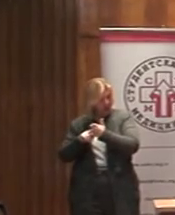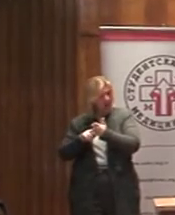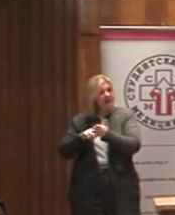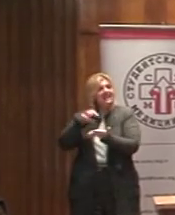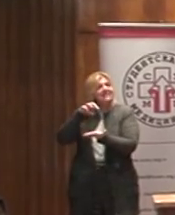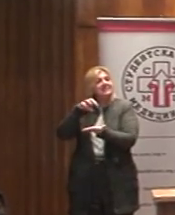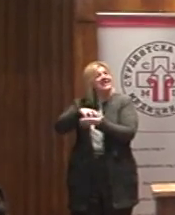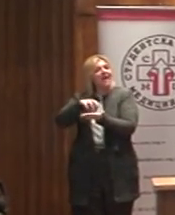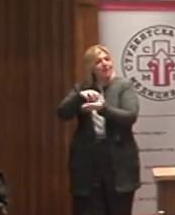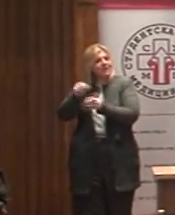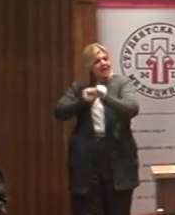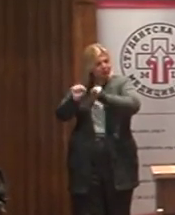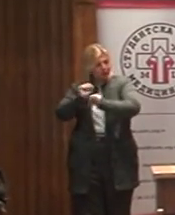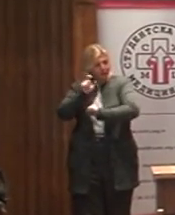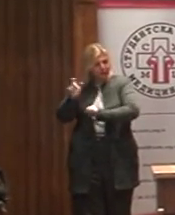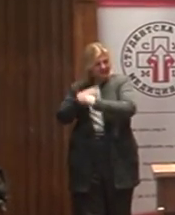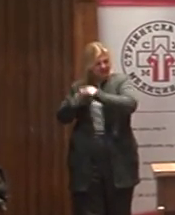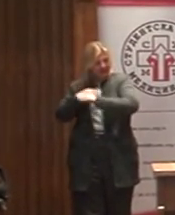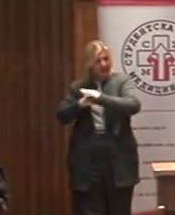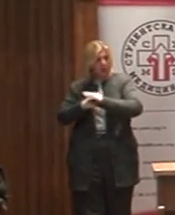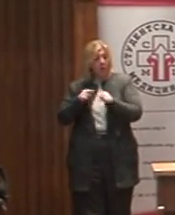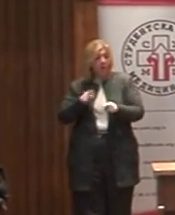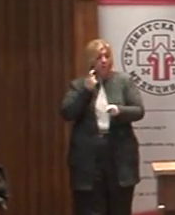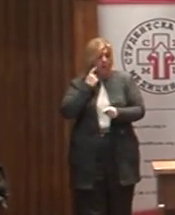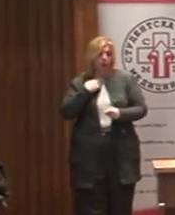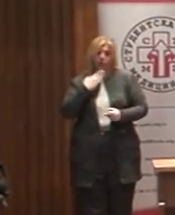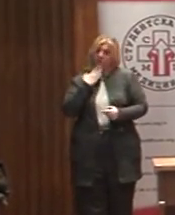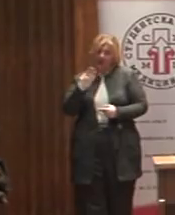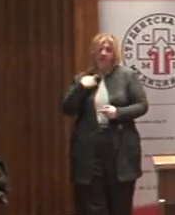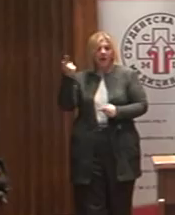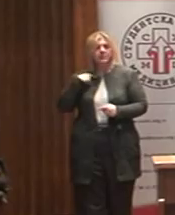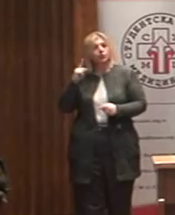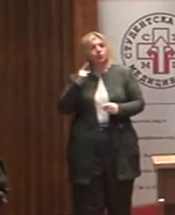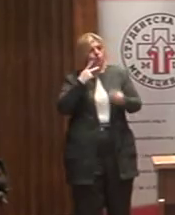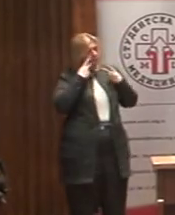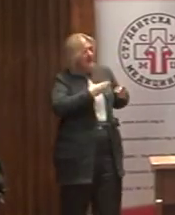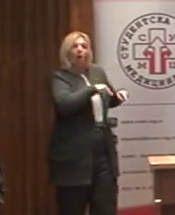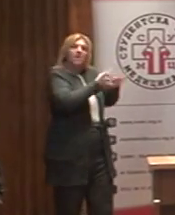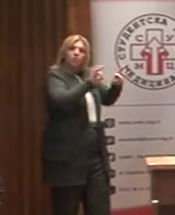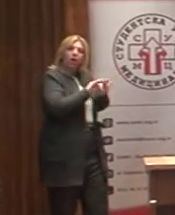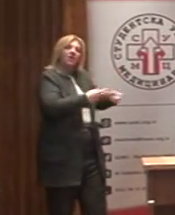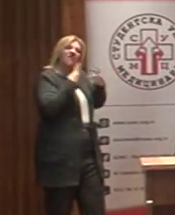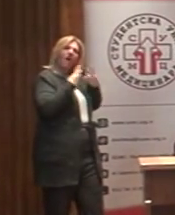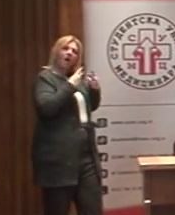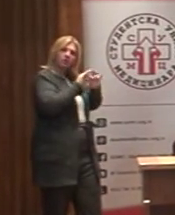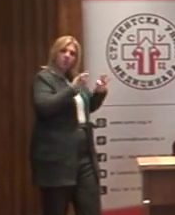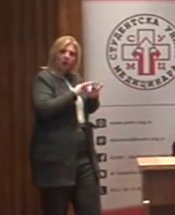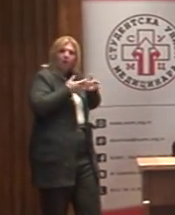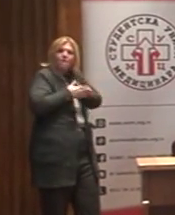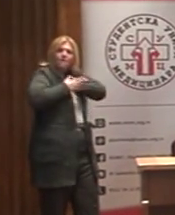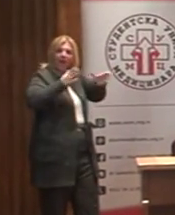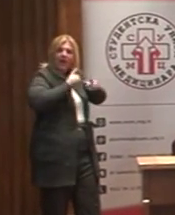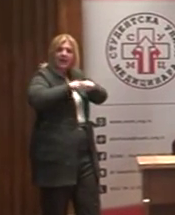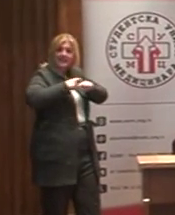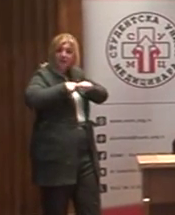osoba sa invaliditetom i ovom prilikom želim da se zahvalim što su prepoznali ovaj projekat kao bitan projekat, kao veliku stvar i verujem